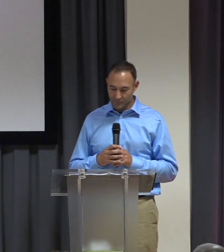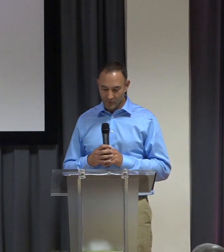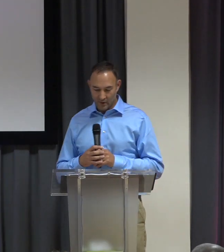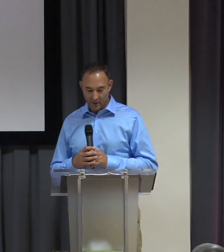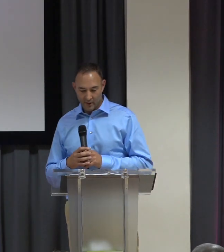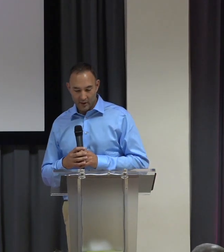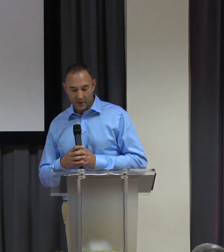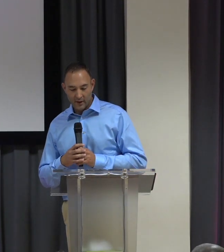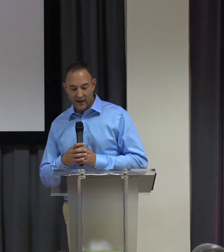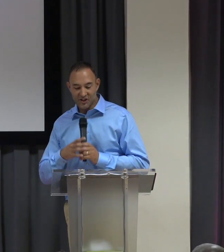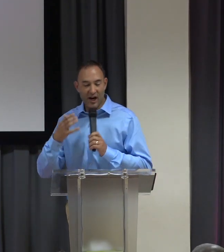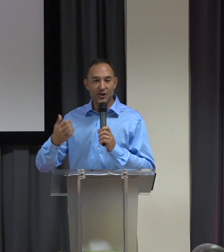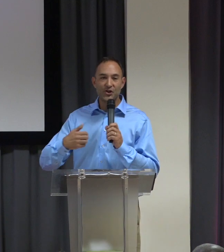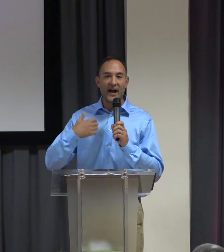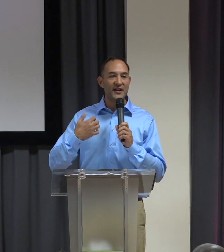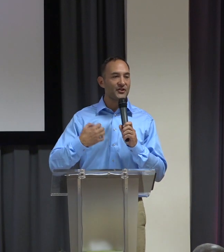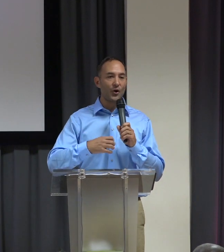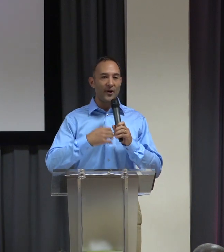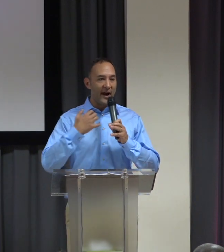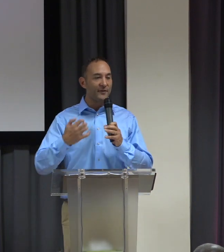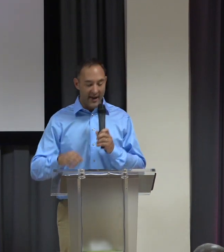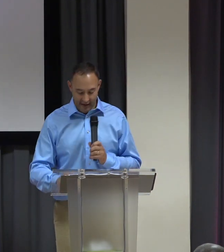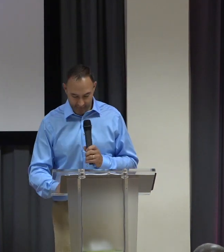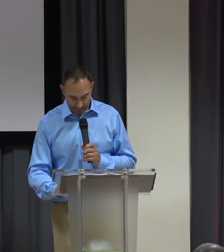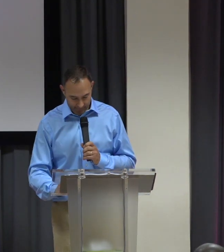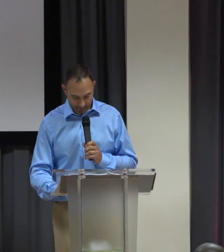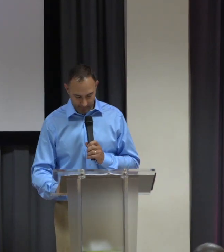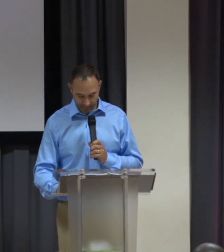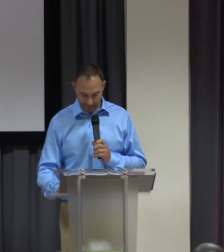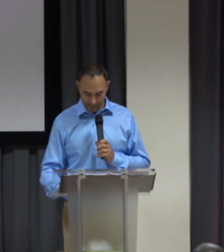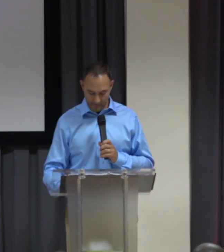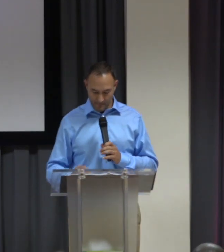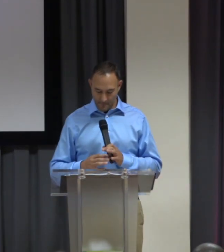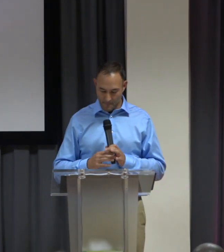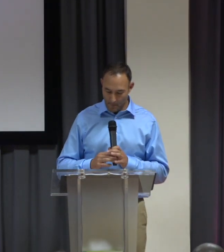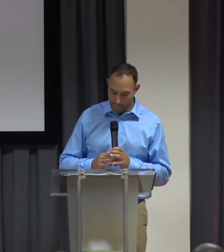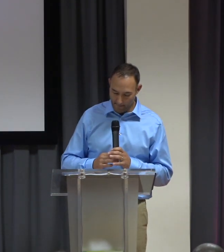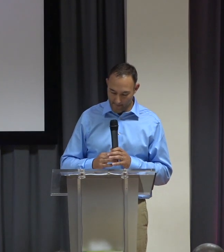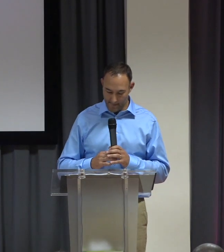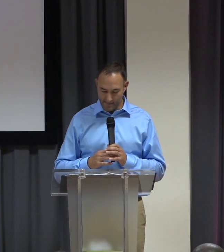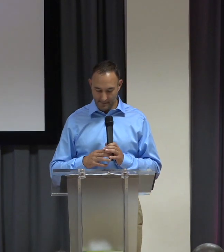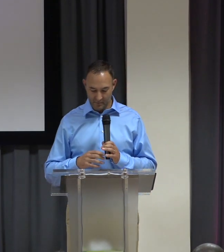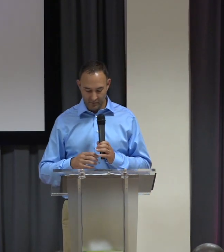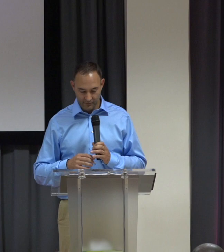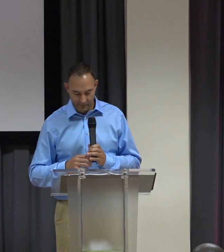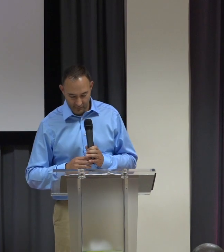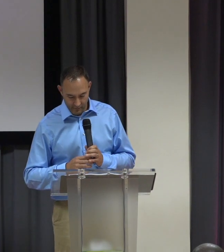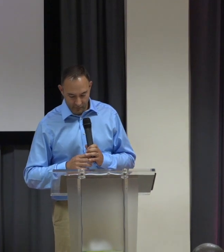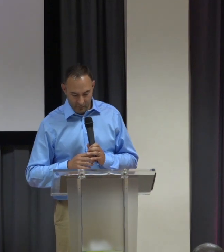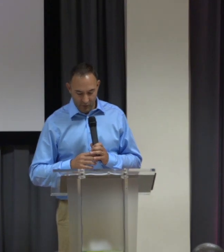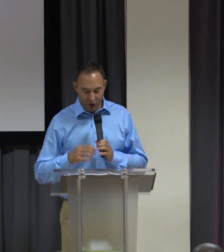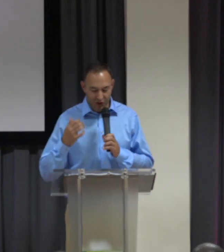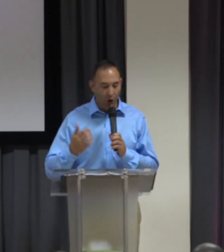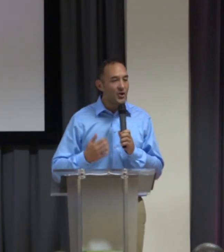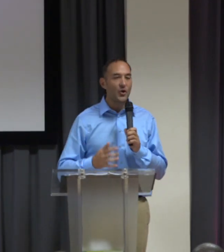déjà quelqu'un qui suit Jésus ce I matin, challenge you to ask the Lord every day je te challenge à poser cette question à Dieu chaque